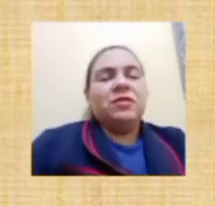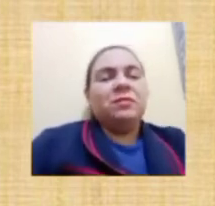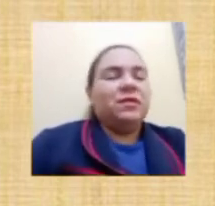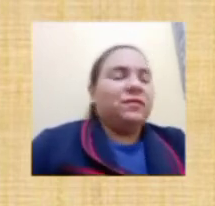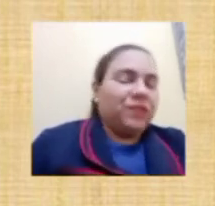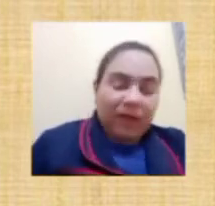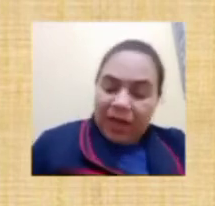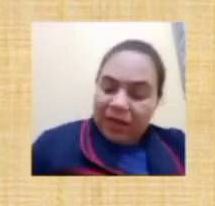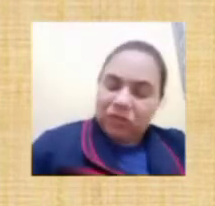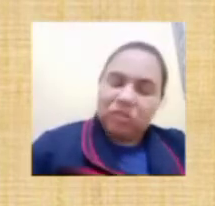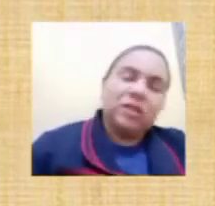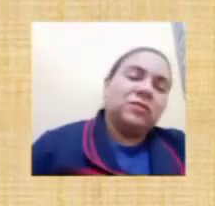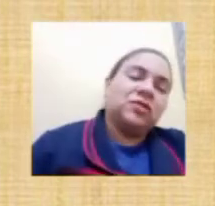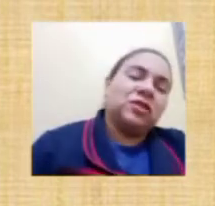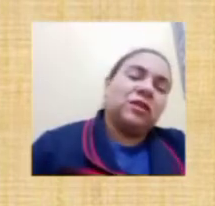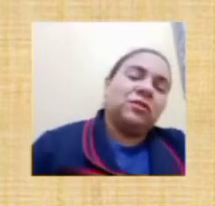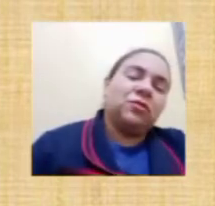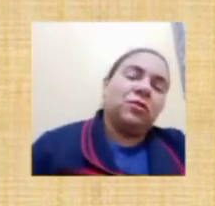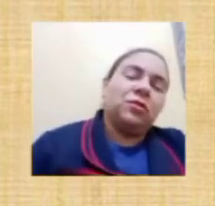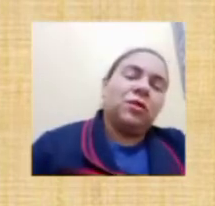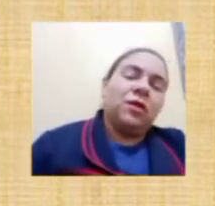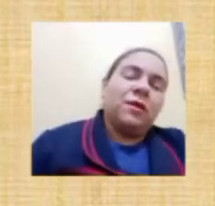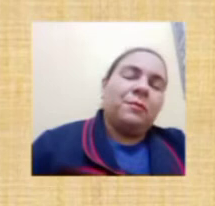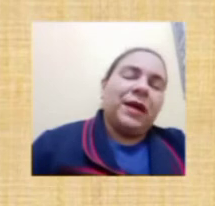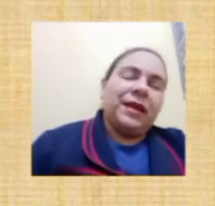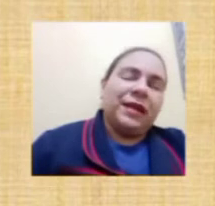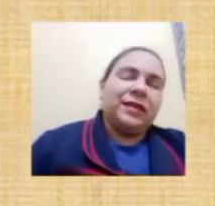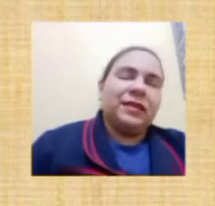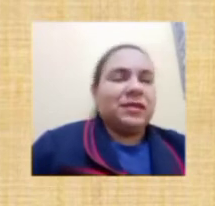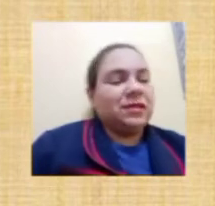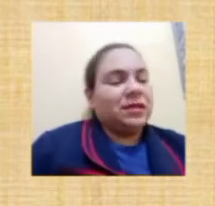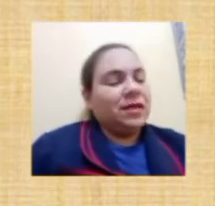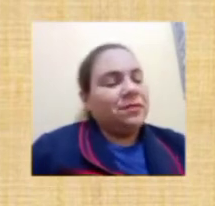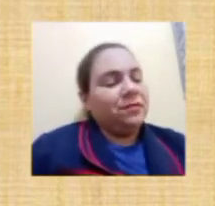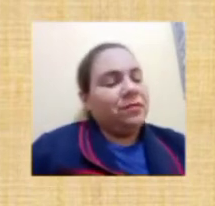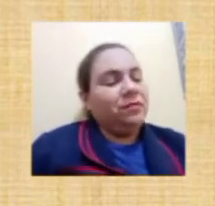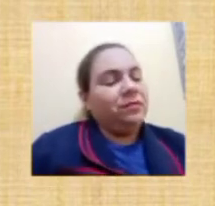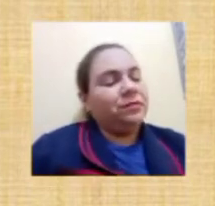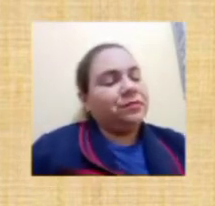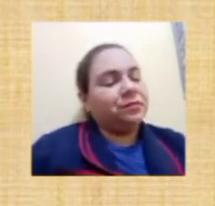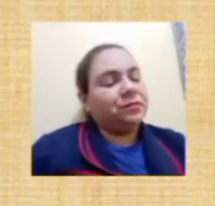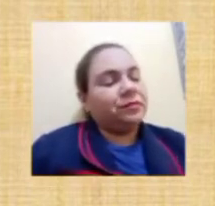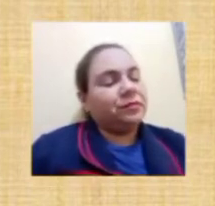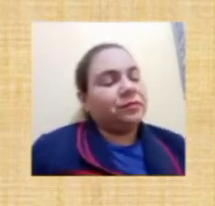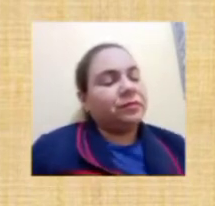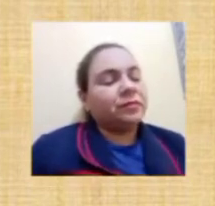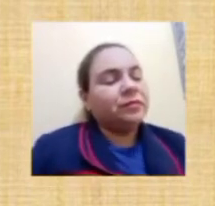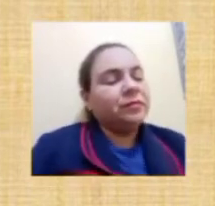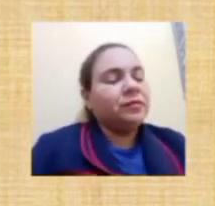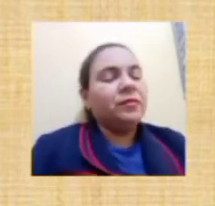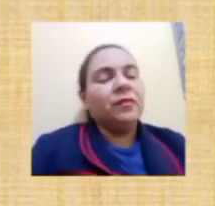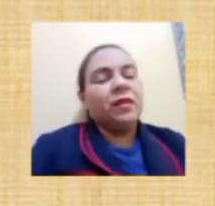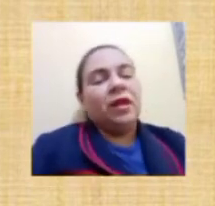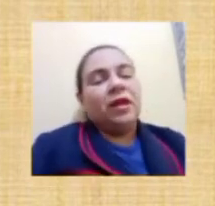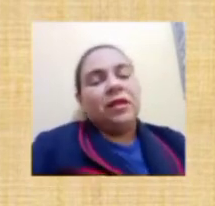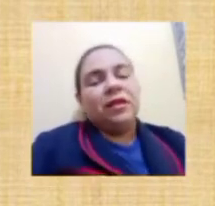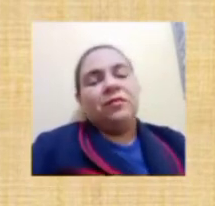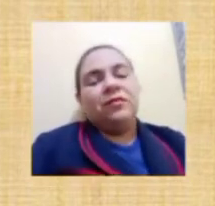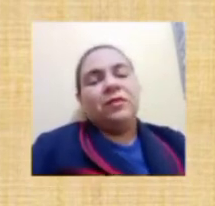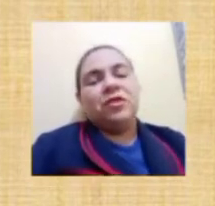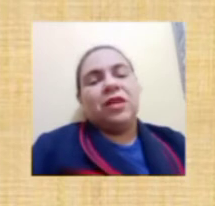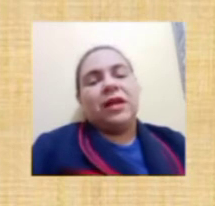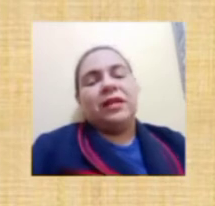com sinal de adição, nós já sabemos que ele é positivo, tá? Então, vamos agora para